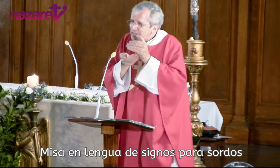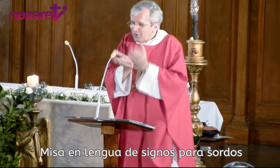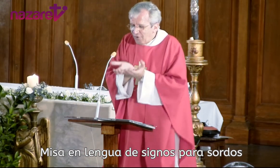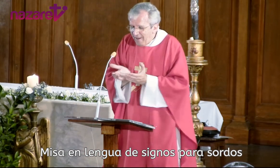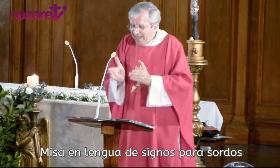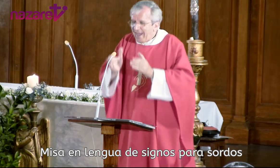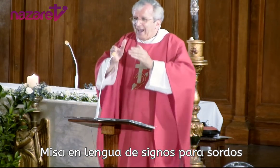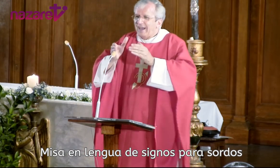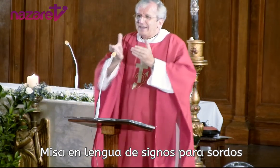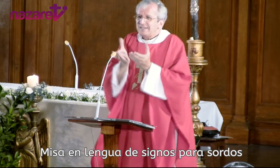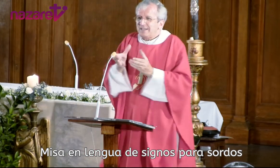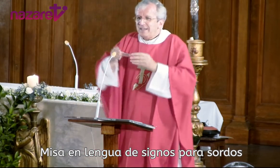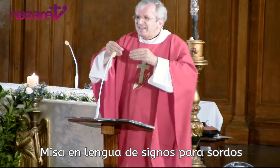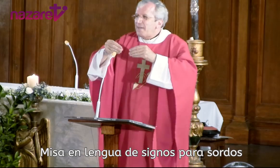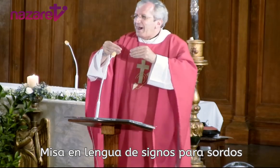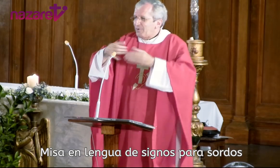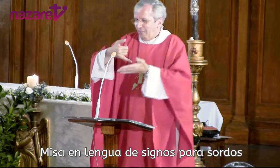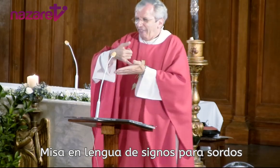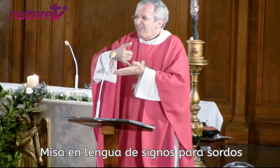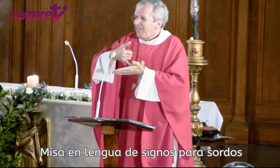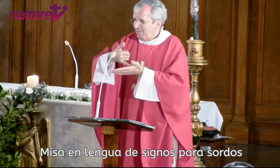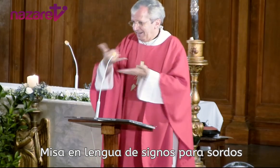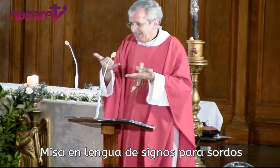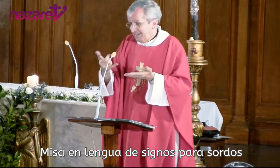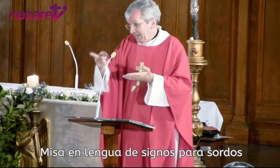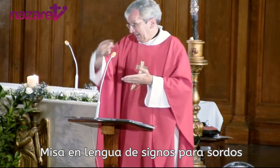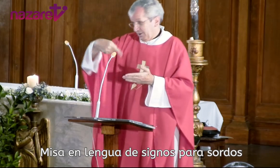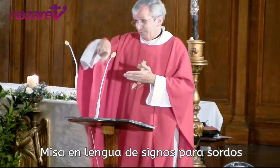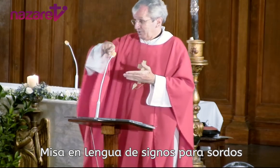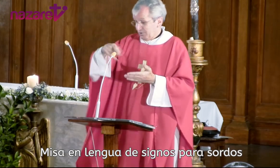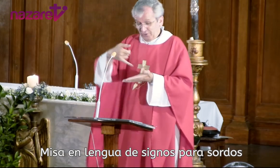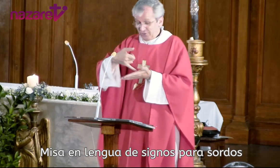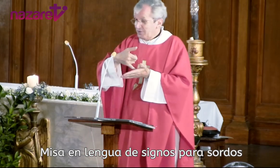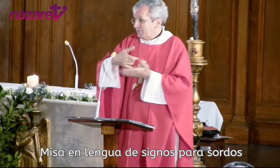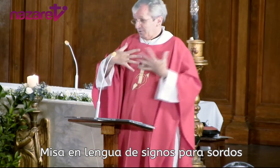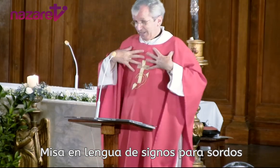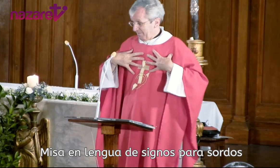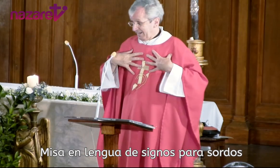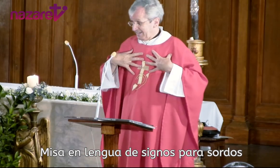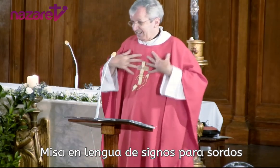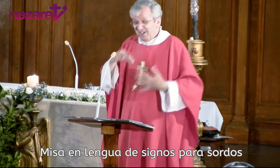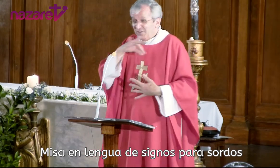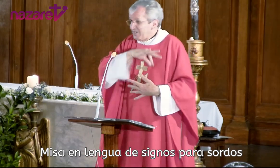tesoro en jarras de barro, débiles, que somos nosotros, somos débiles, nos